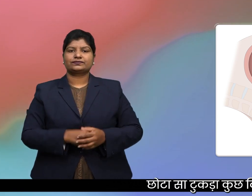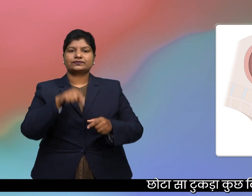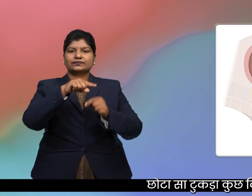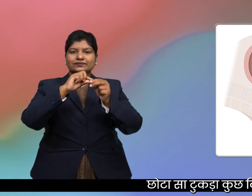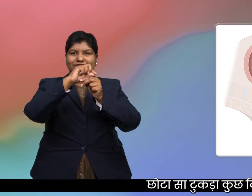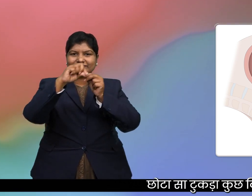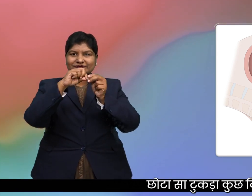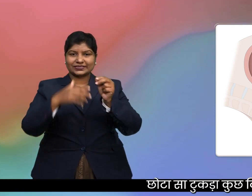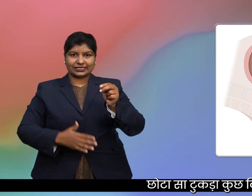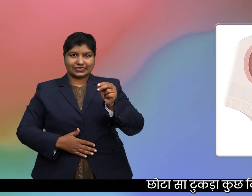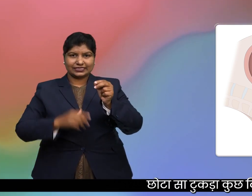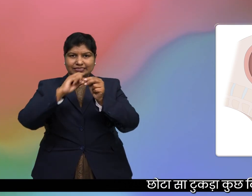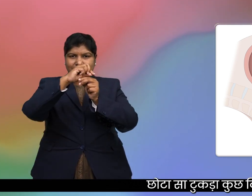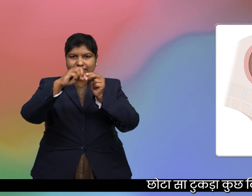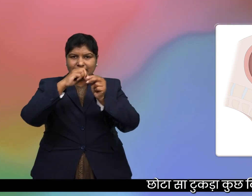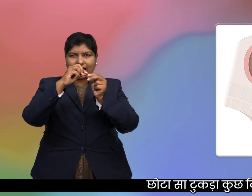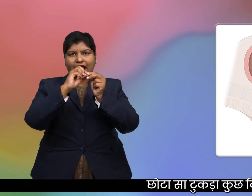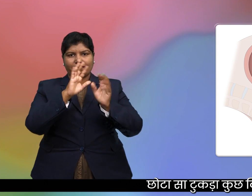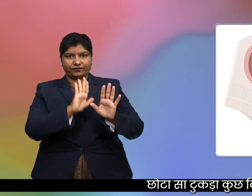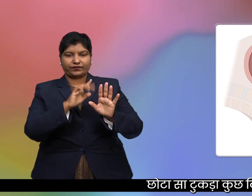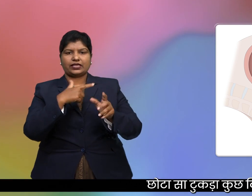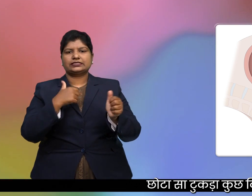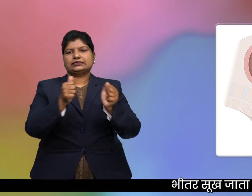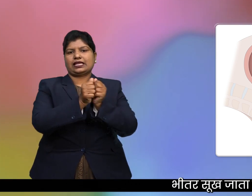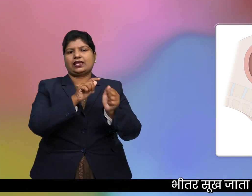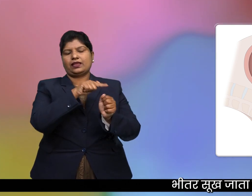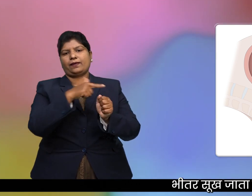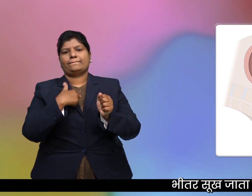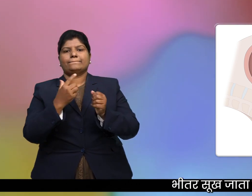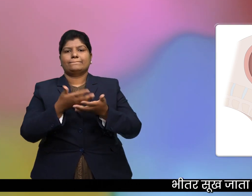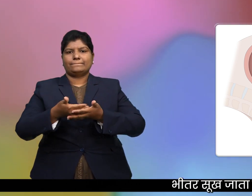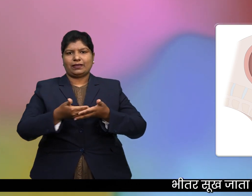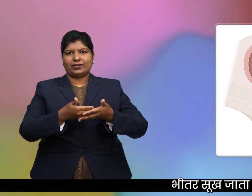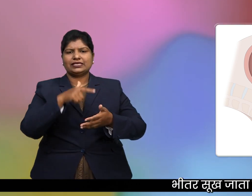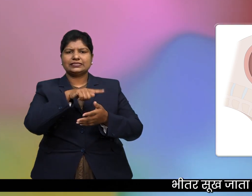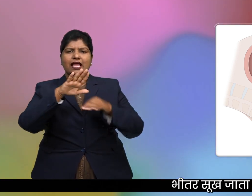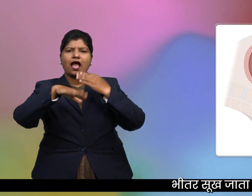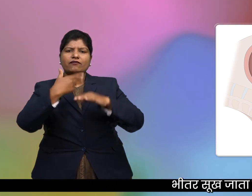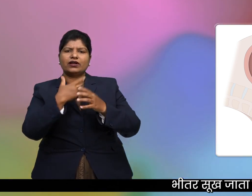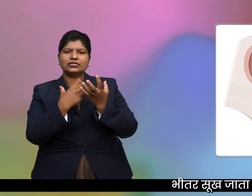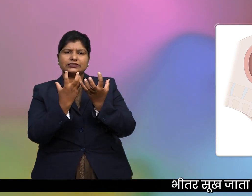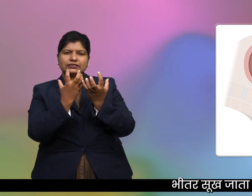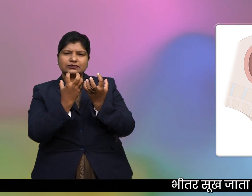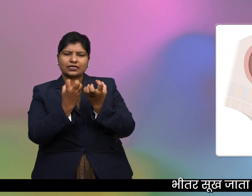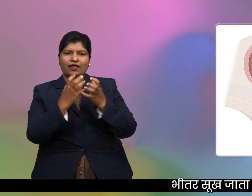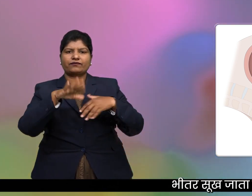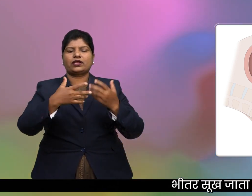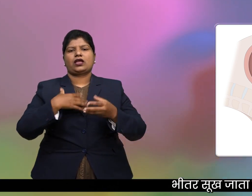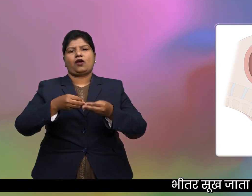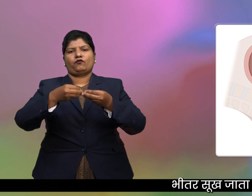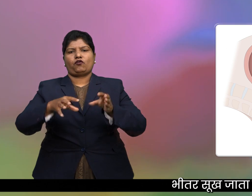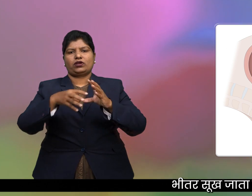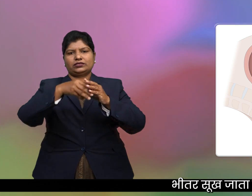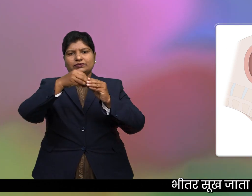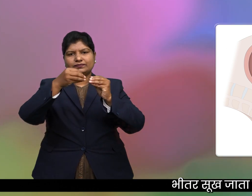छोटा सा टुकड़ा कुछ दिनों के भीतर सूख जाता है